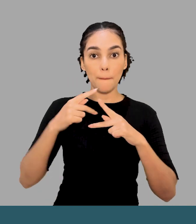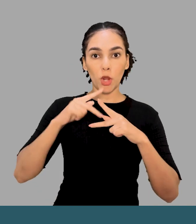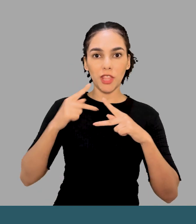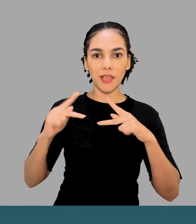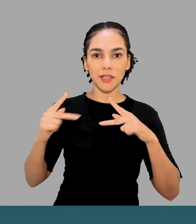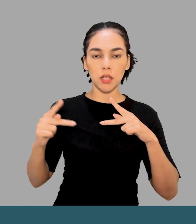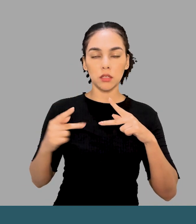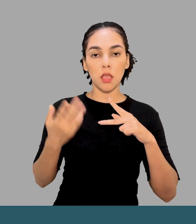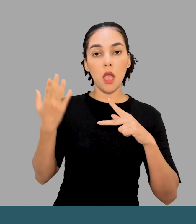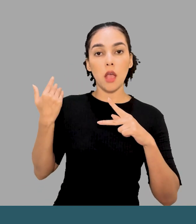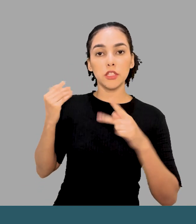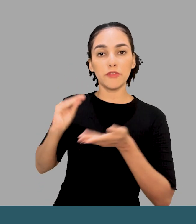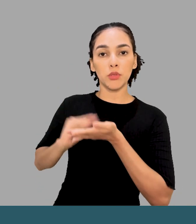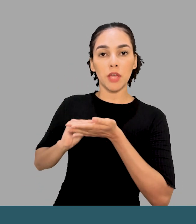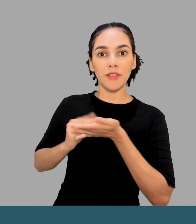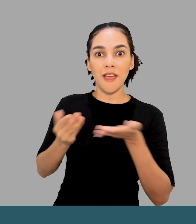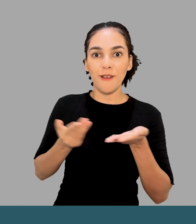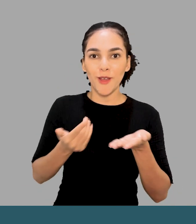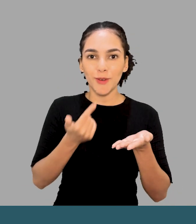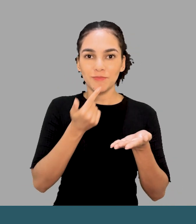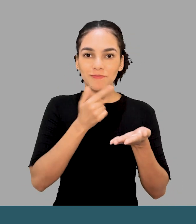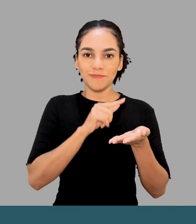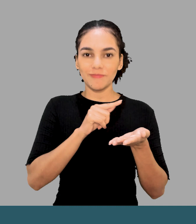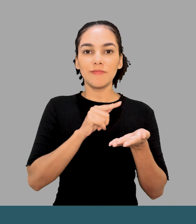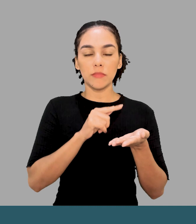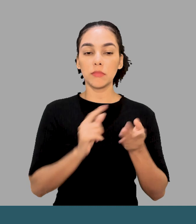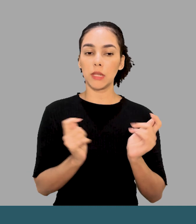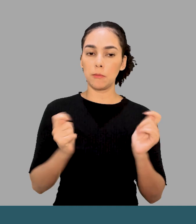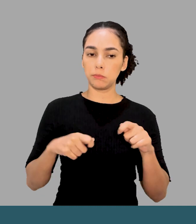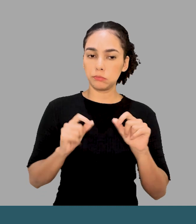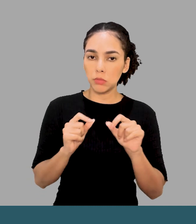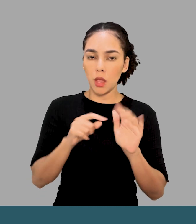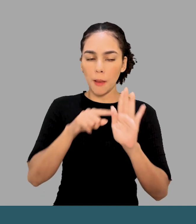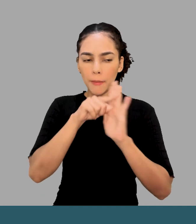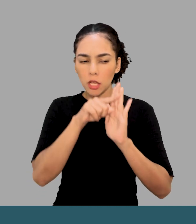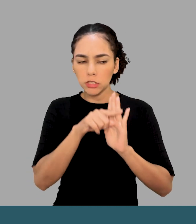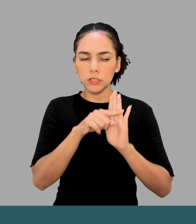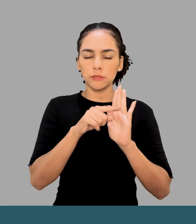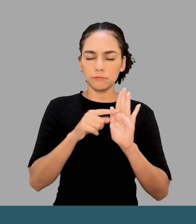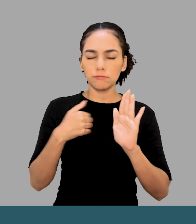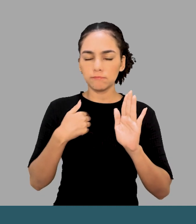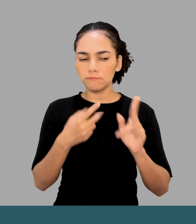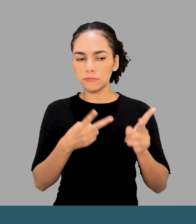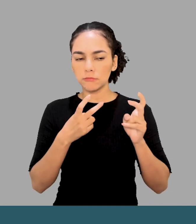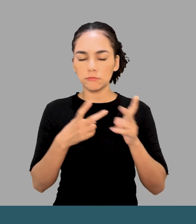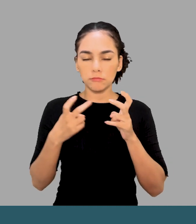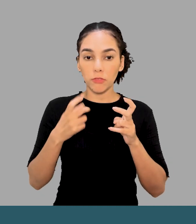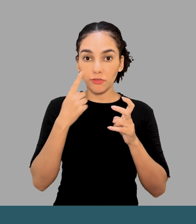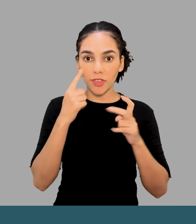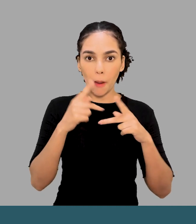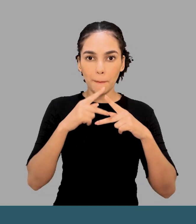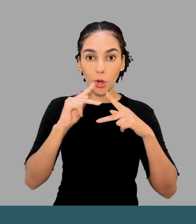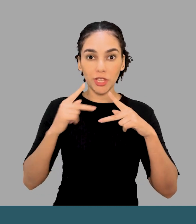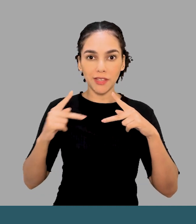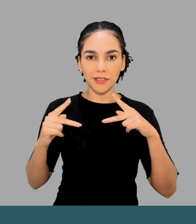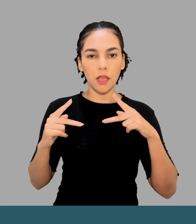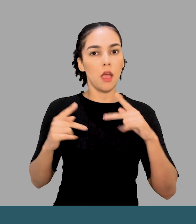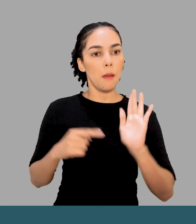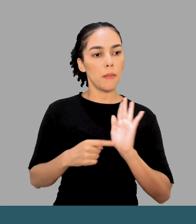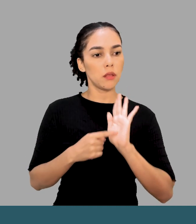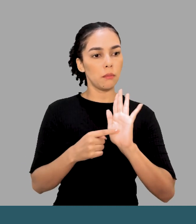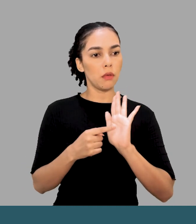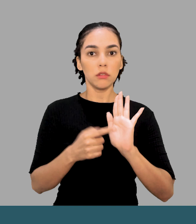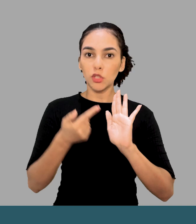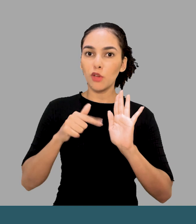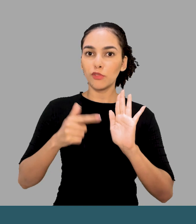estava em falta. E de acordo com as biópsias musculares sequenciais que eu vou fazendo no músculo, eu vou vendo que a proteína vai reaparecendo. Só que